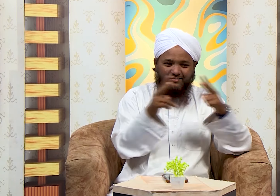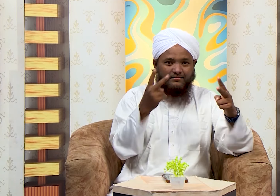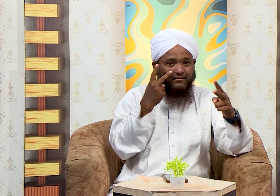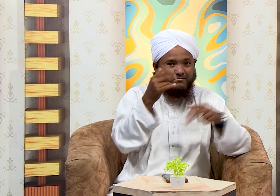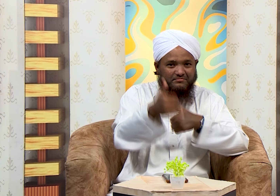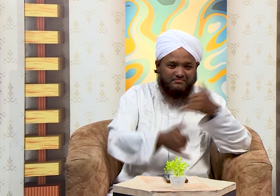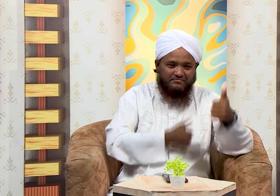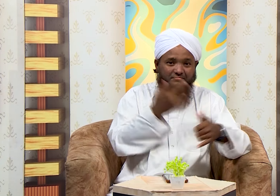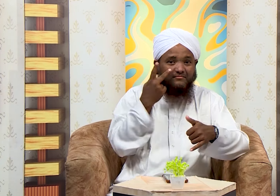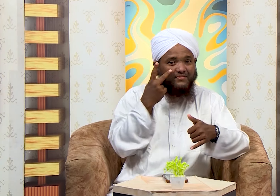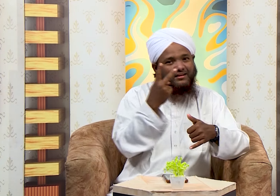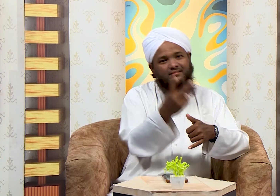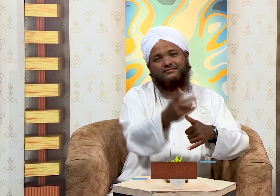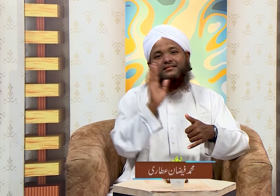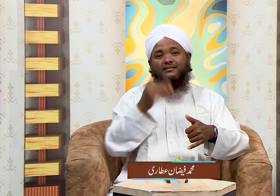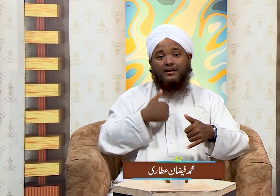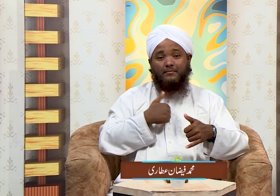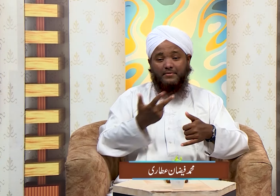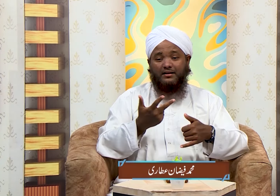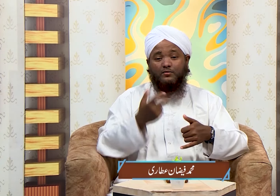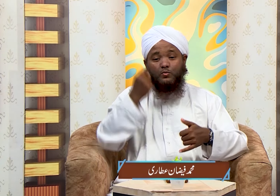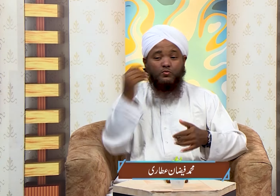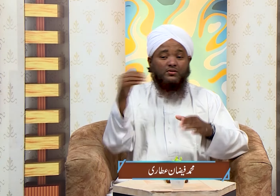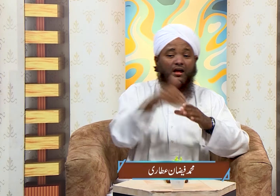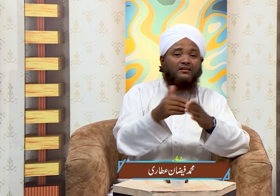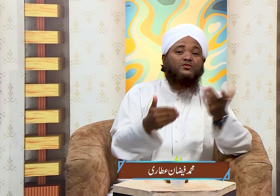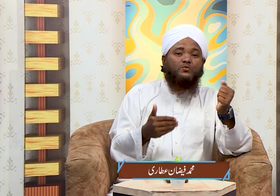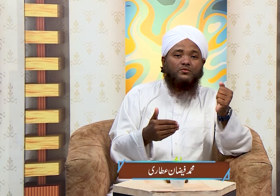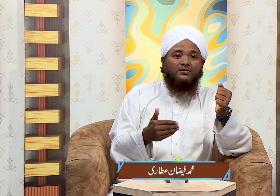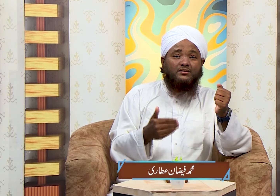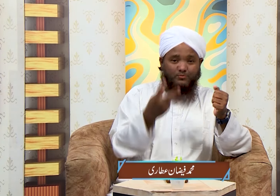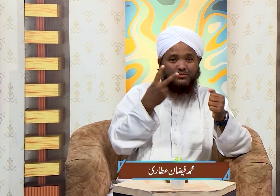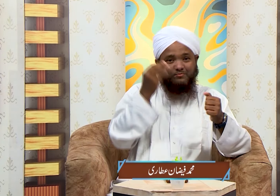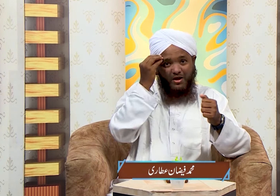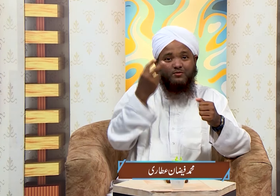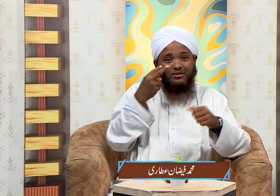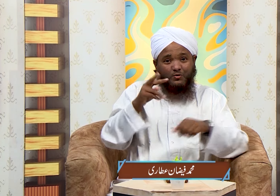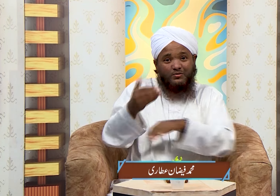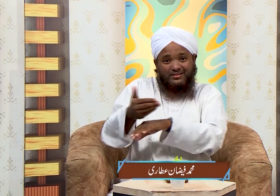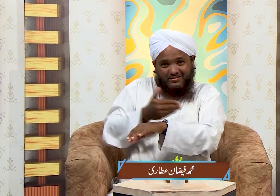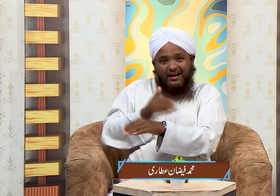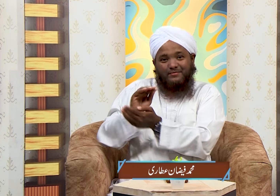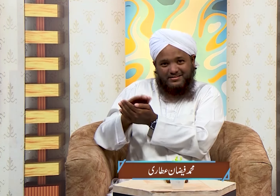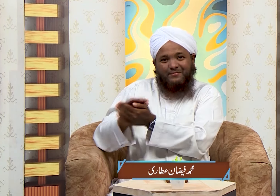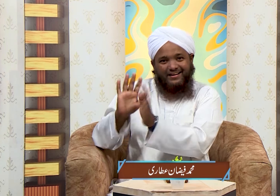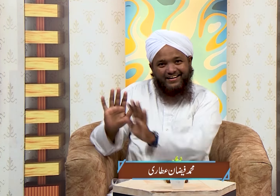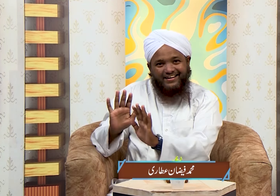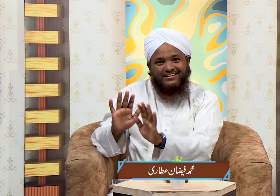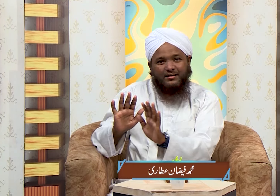انداز اس لئے اختیار کیا تھا تاکہ مجھے پتا چل جائے کہ یہ دو نشانیاں بھی ان کے اندر موجود ہیں اور میں نے اپنے ذریعے سے یہ بہچان